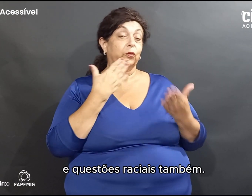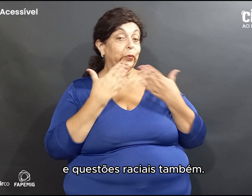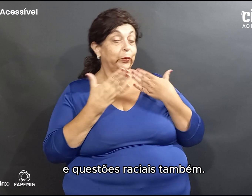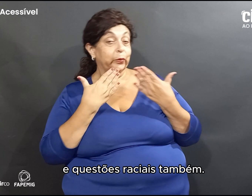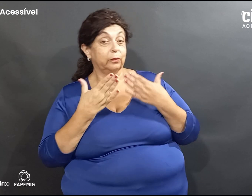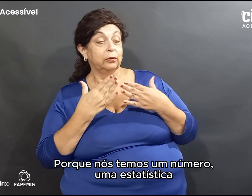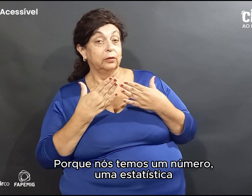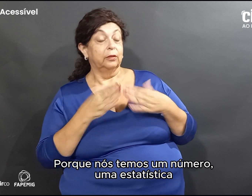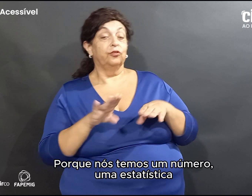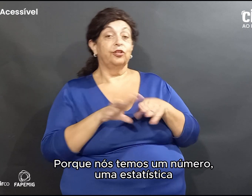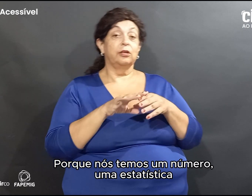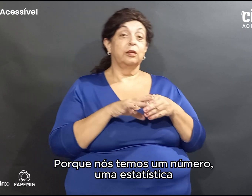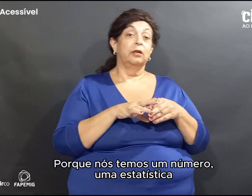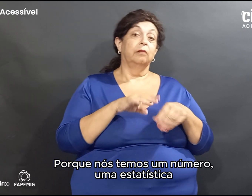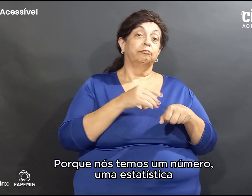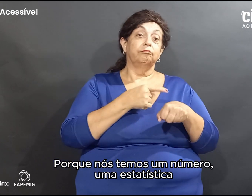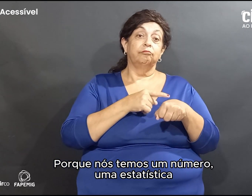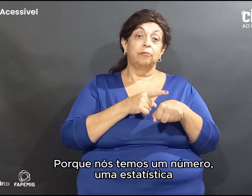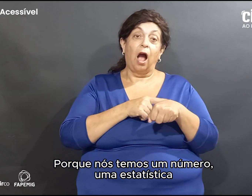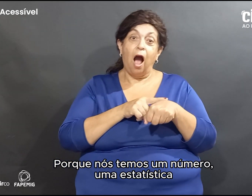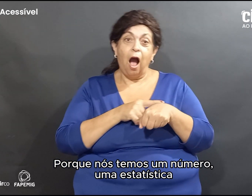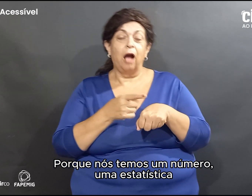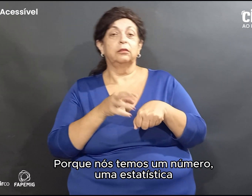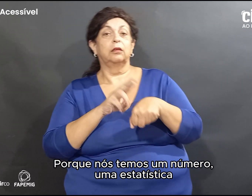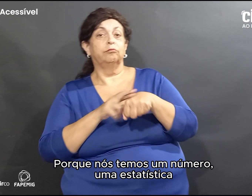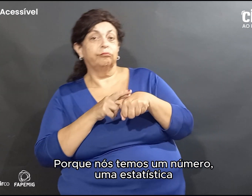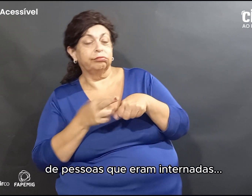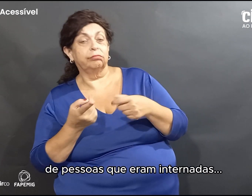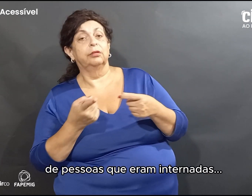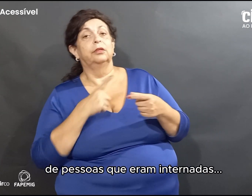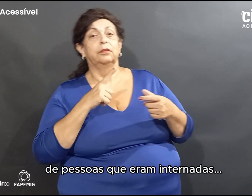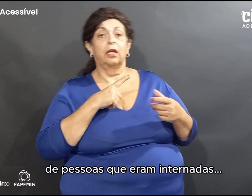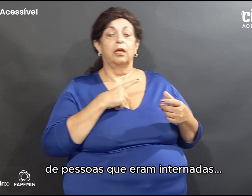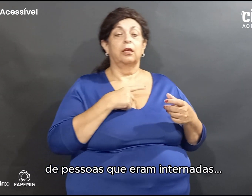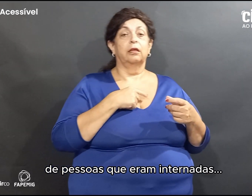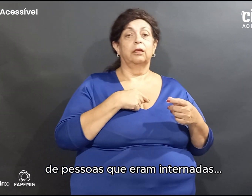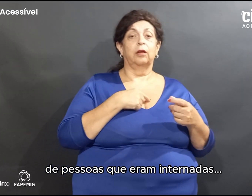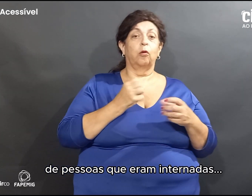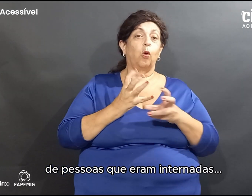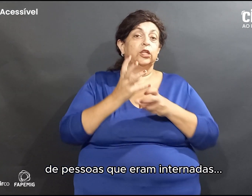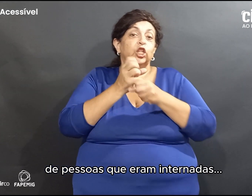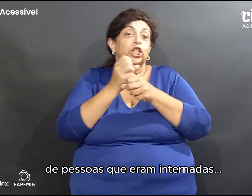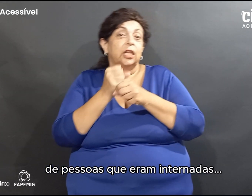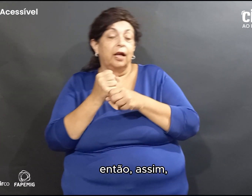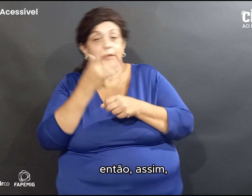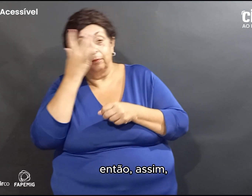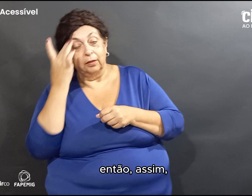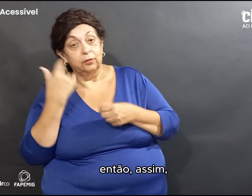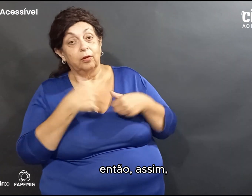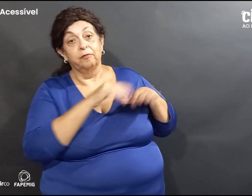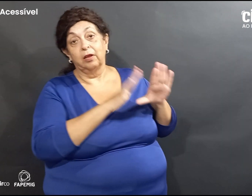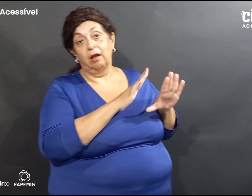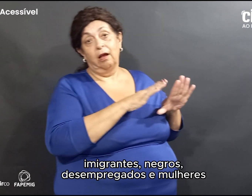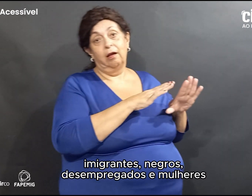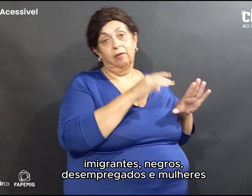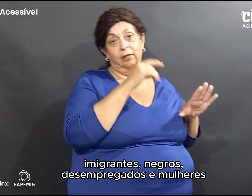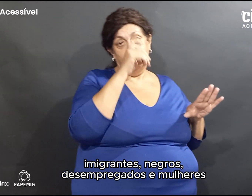também, porque nós temos, né, um número, uma estatística de pessoas que eram internadas, né? Então, assim,